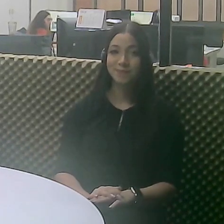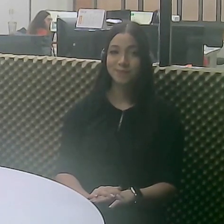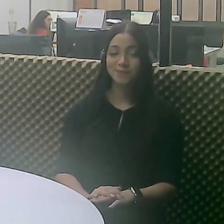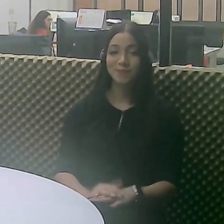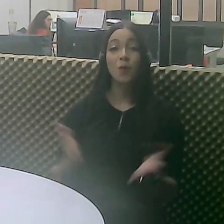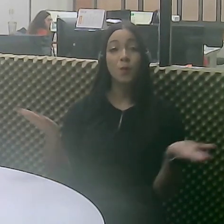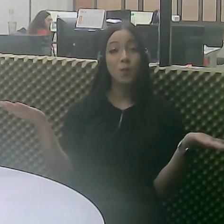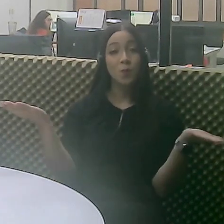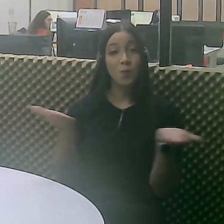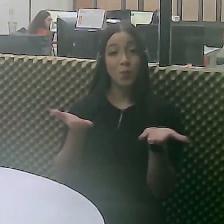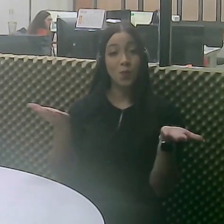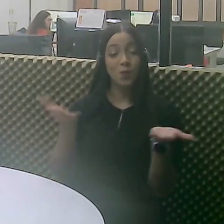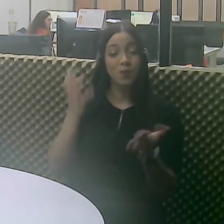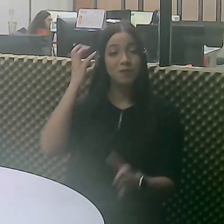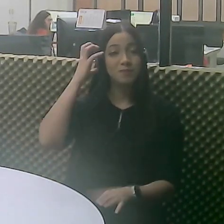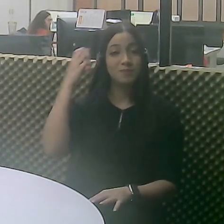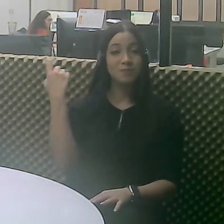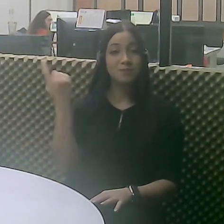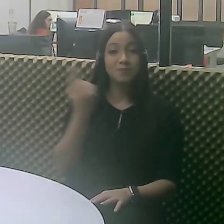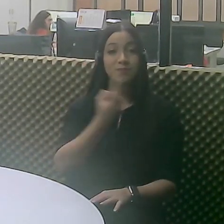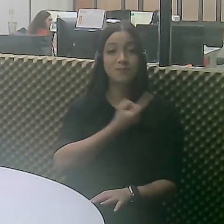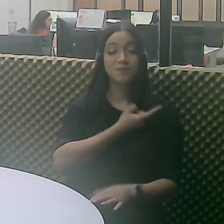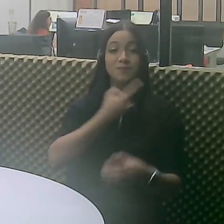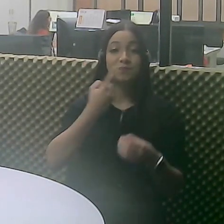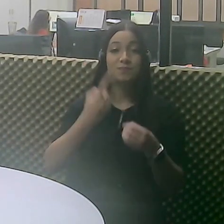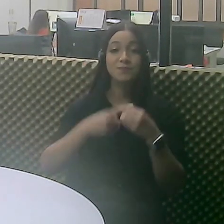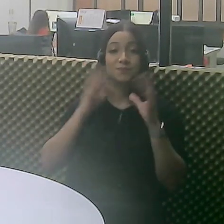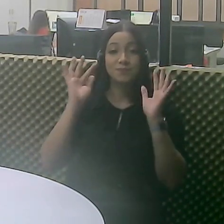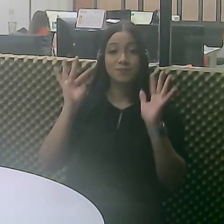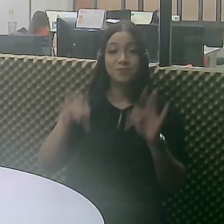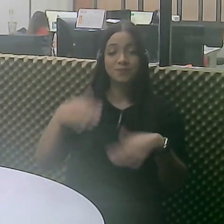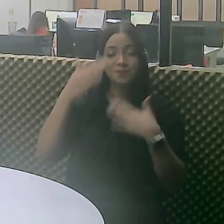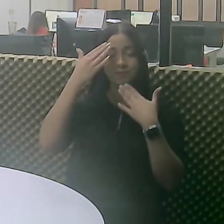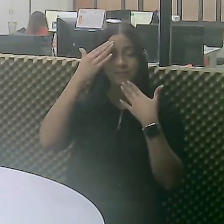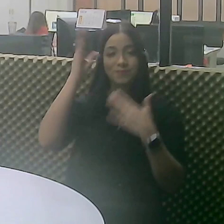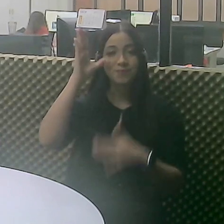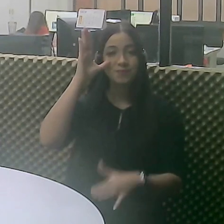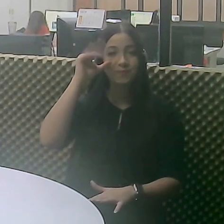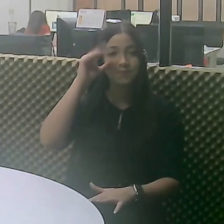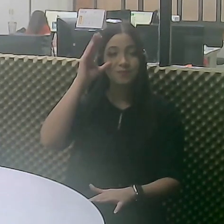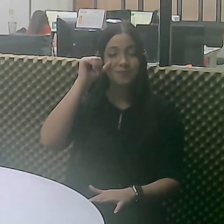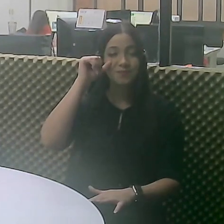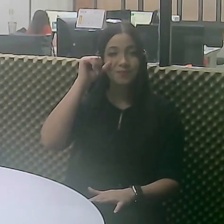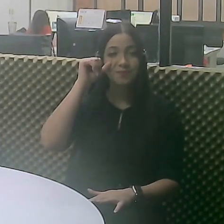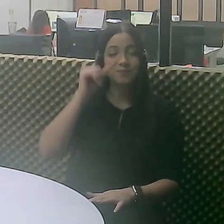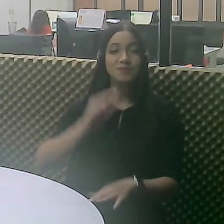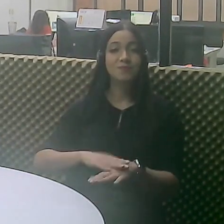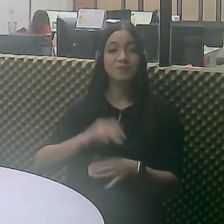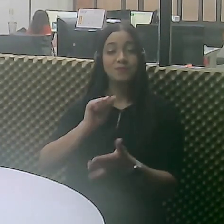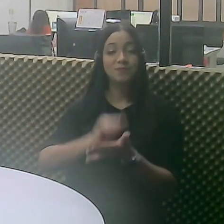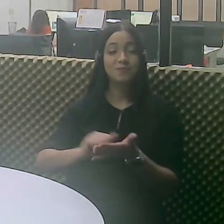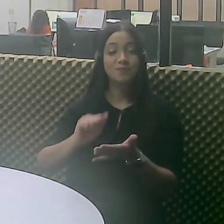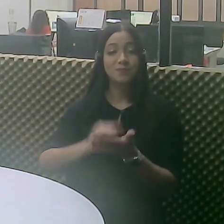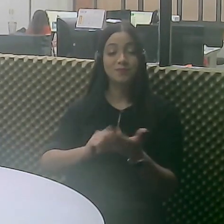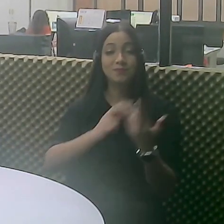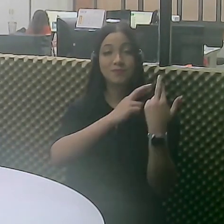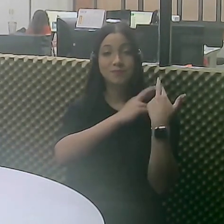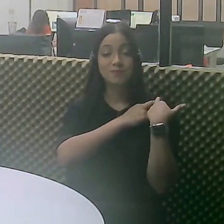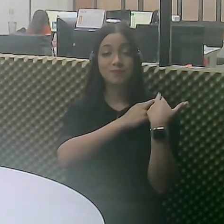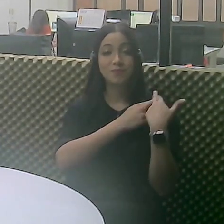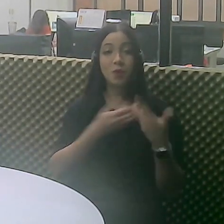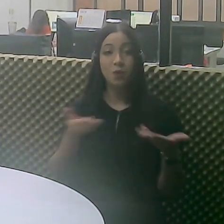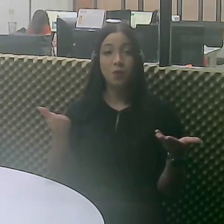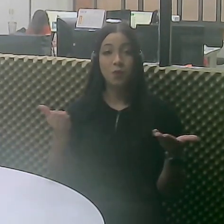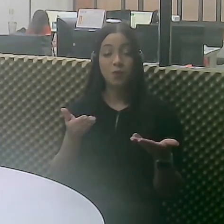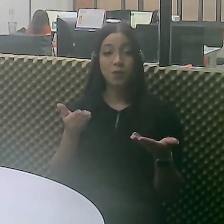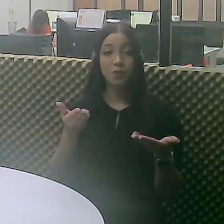notícias. A edição de hoje da Rádio Nossa Cidade fica por aqui. Obrigado pela sua audiência. Rádio Nossa Cidade, jornalista responsável pela